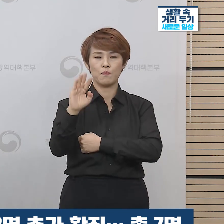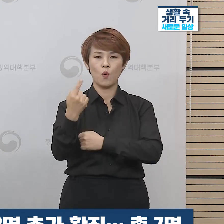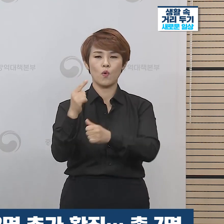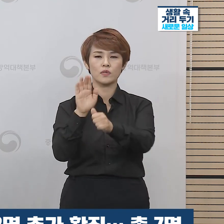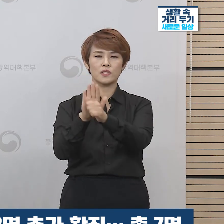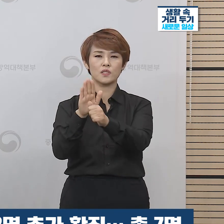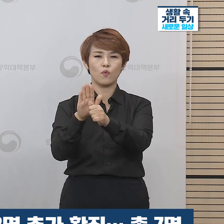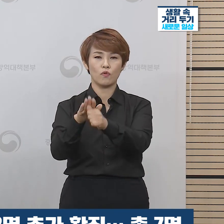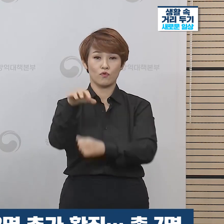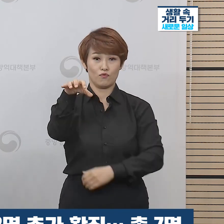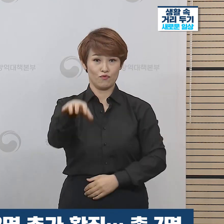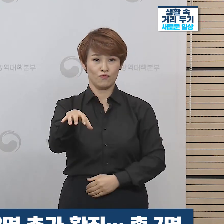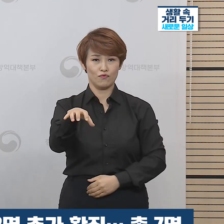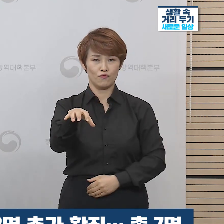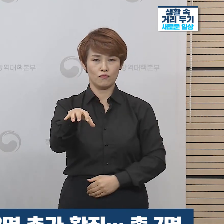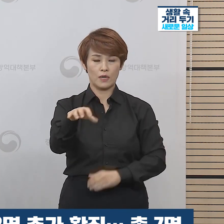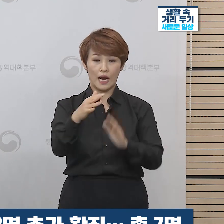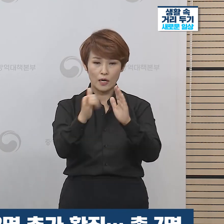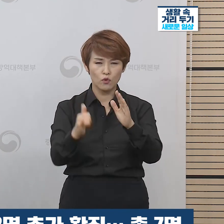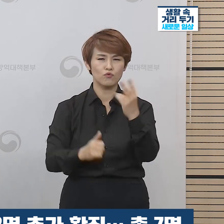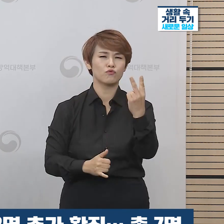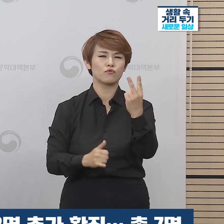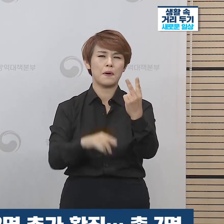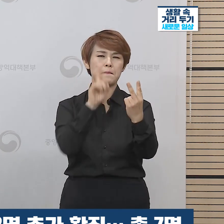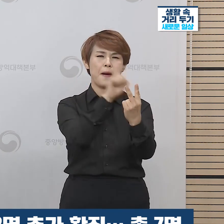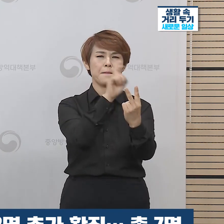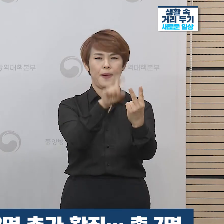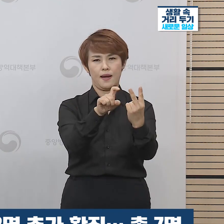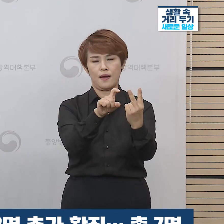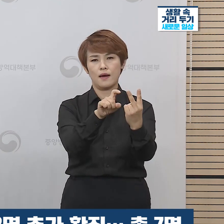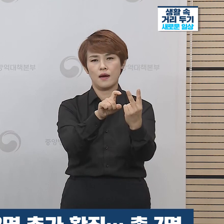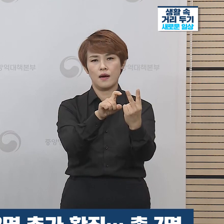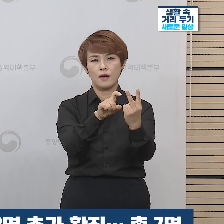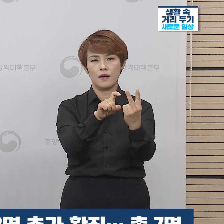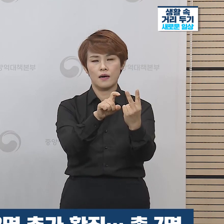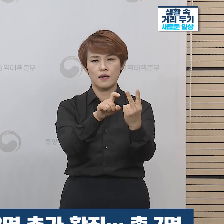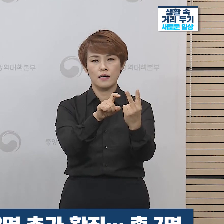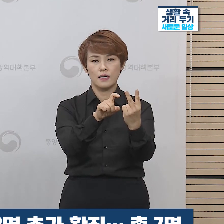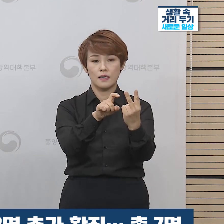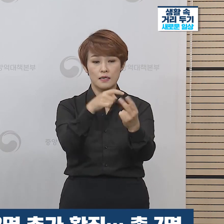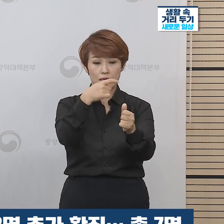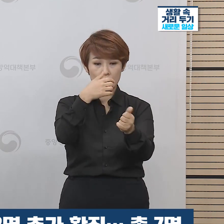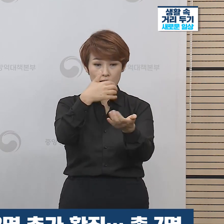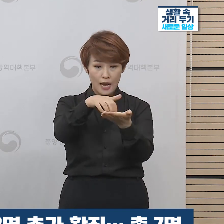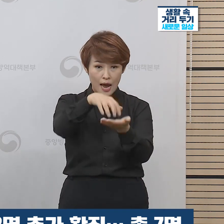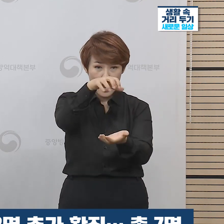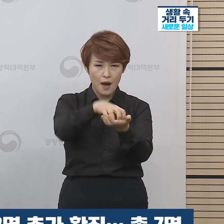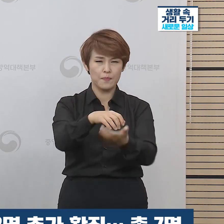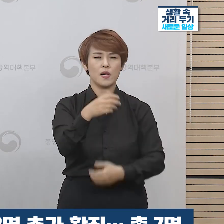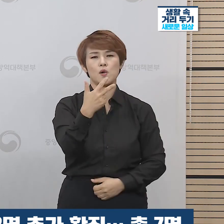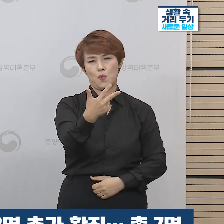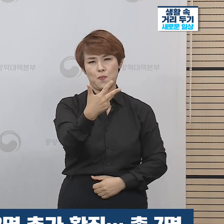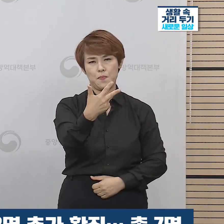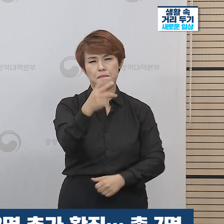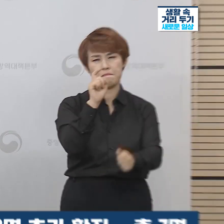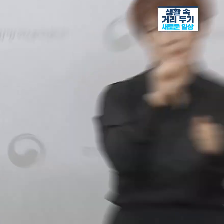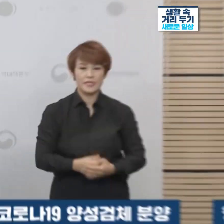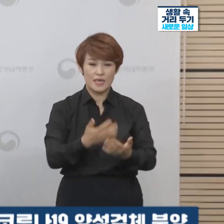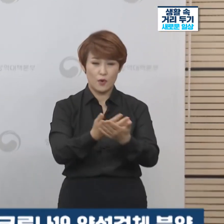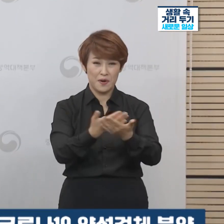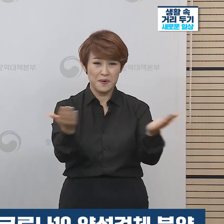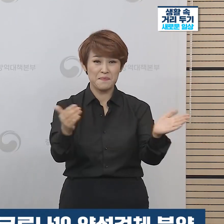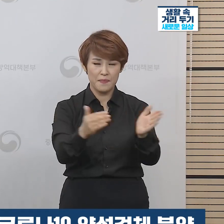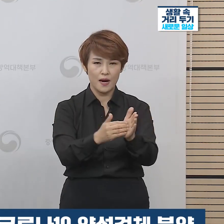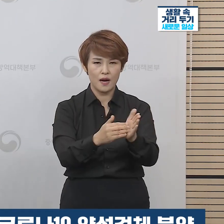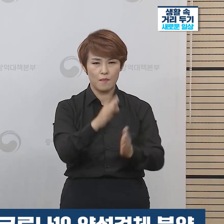사령부 관련해서 가족 2명이 추가로 확진 되어서 현재까지 총 7명 의 확장자가 확인 되었습니다